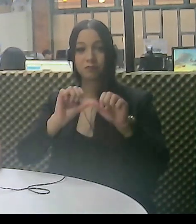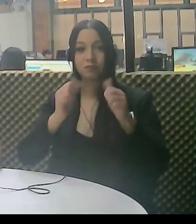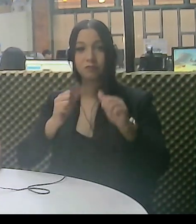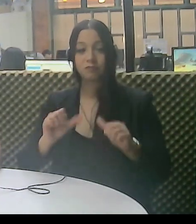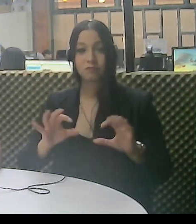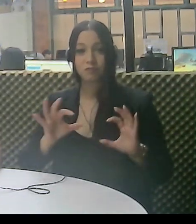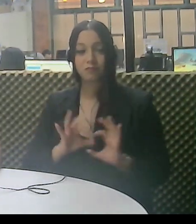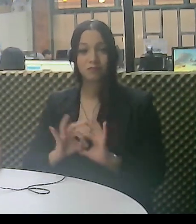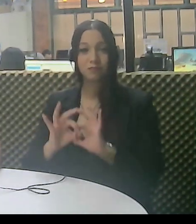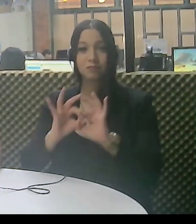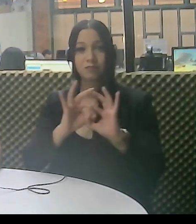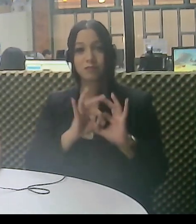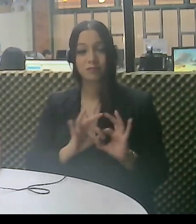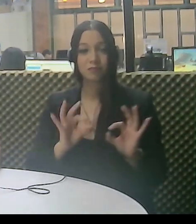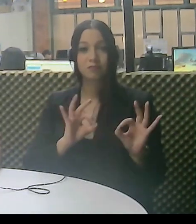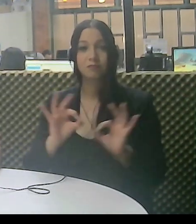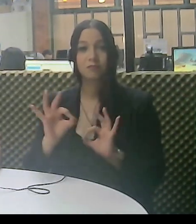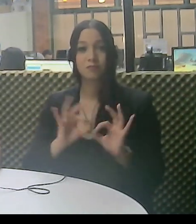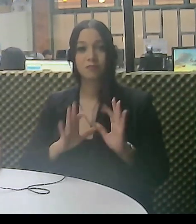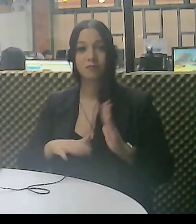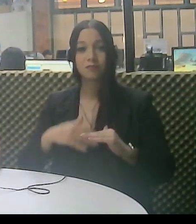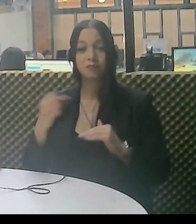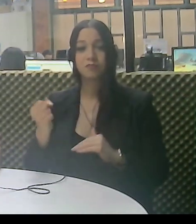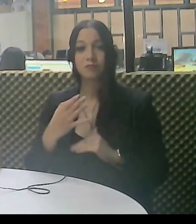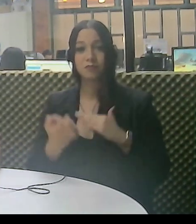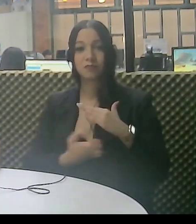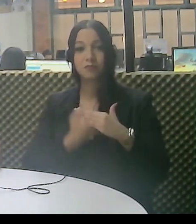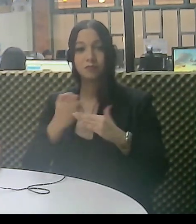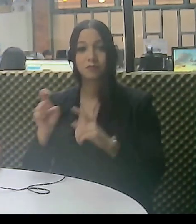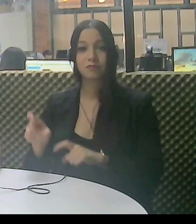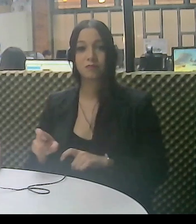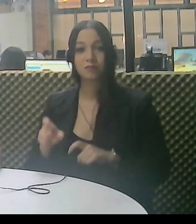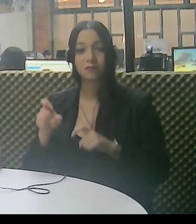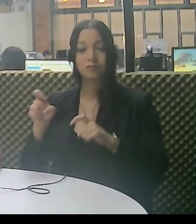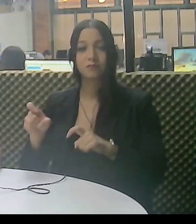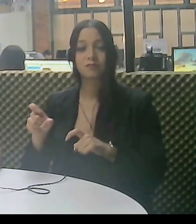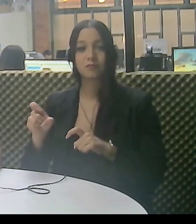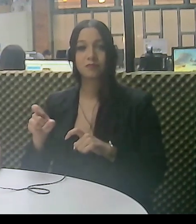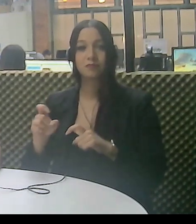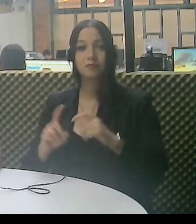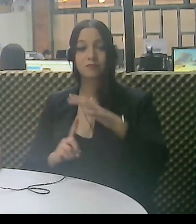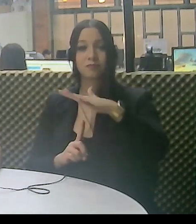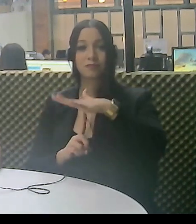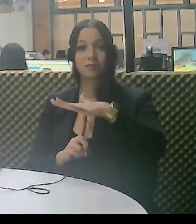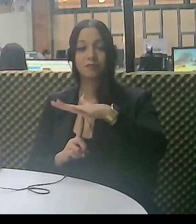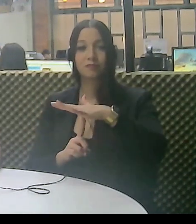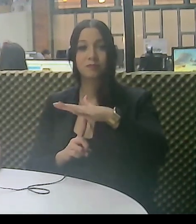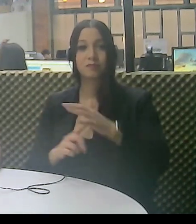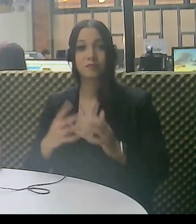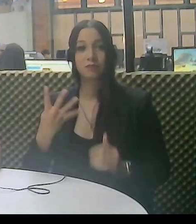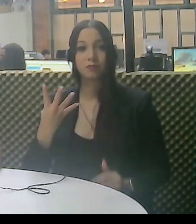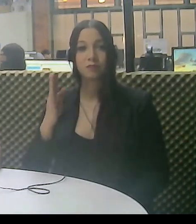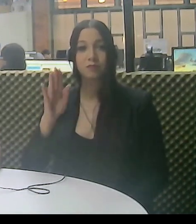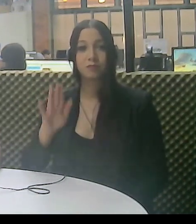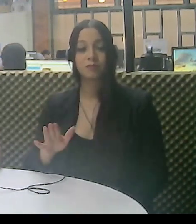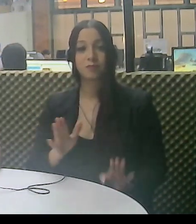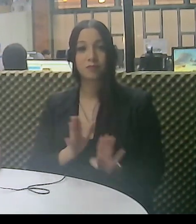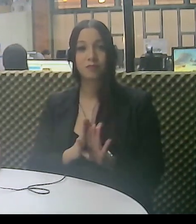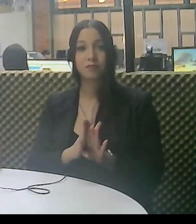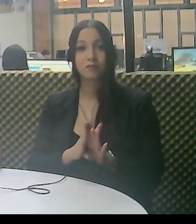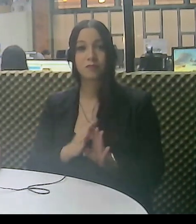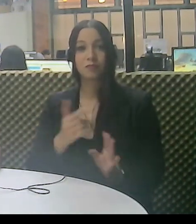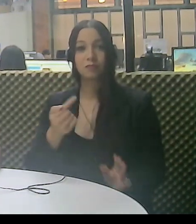integrados ao Programa de Desenvolvimento de Novos Negócios Rurais, o Novo Agro. A feira acontece das 4 da tarde até